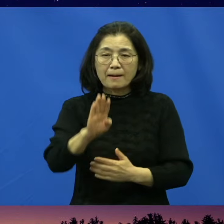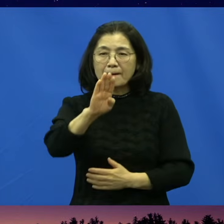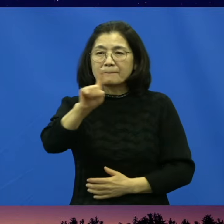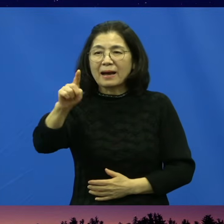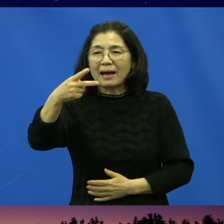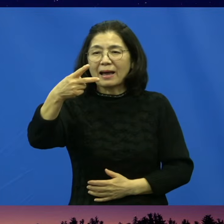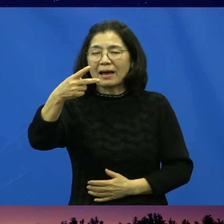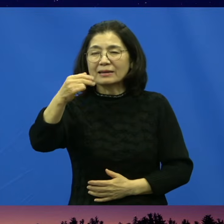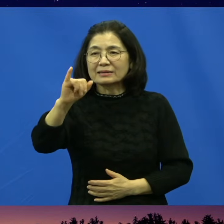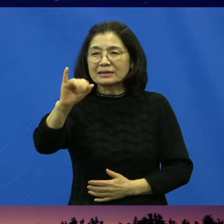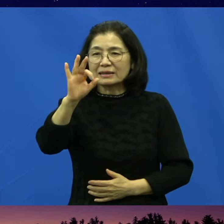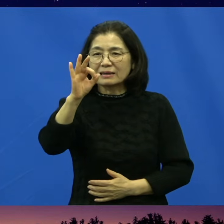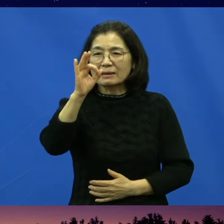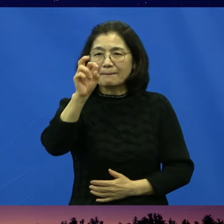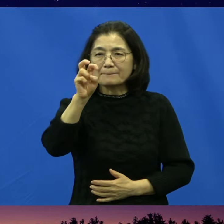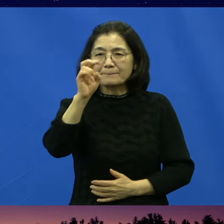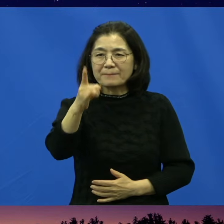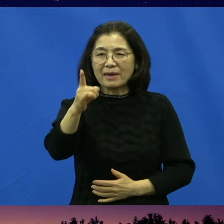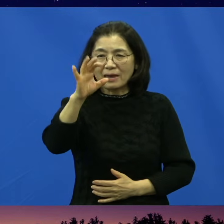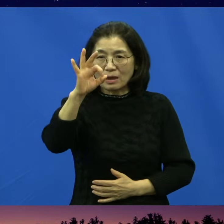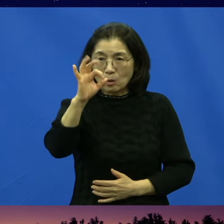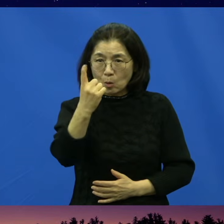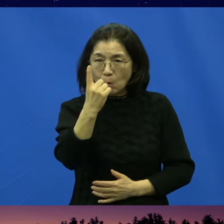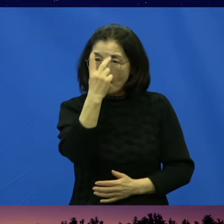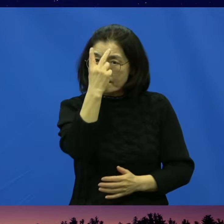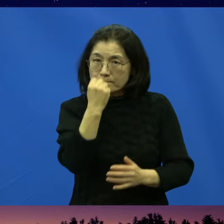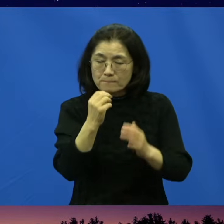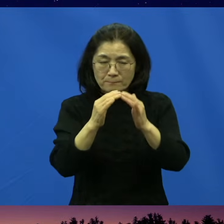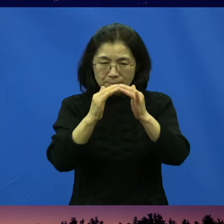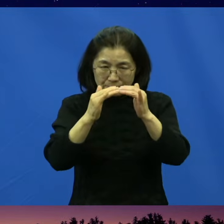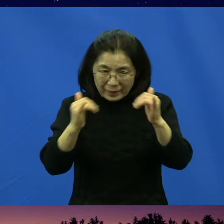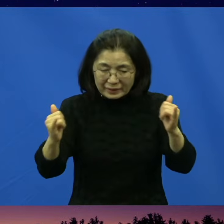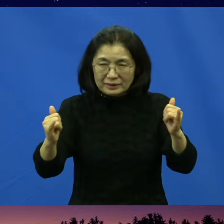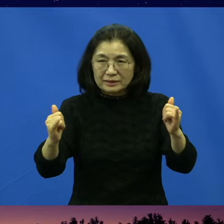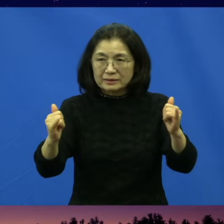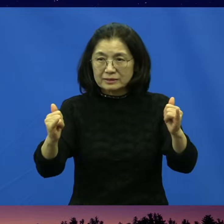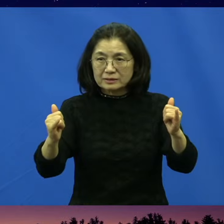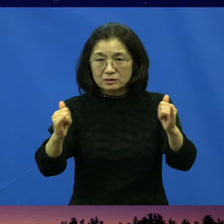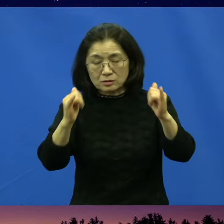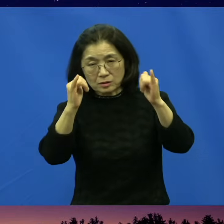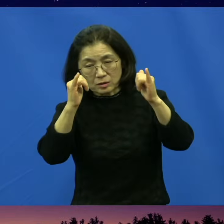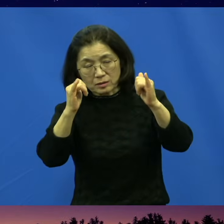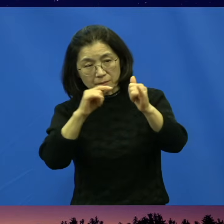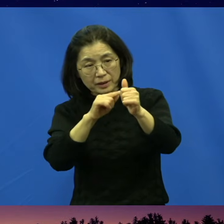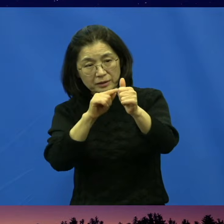바디메오의 그 캄캄함 속에 우리는 제자들의 모습을 보게 되는 것입니다.